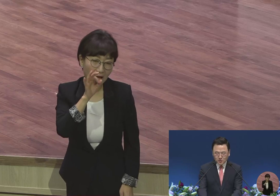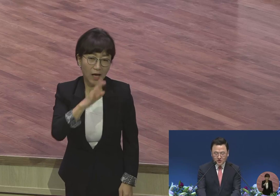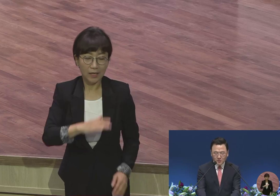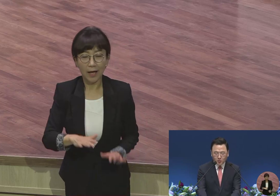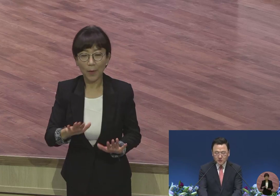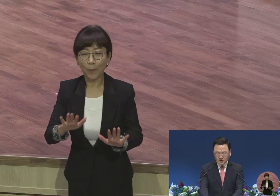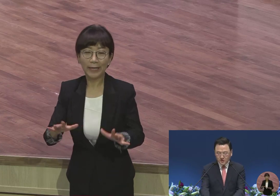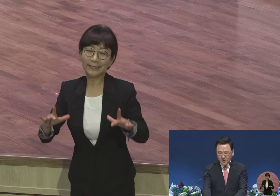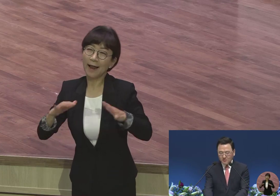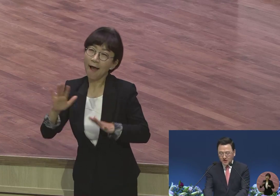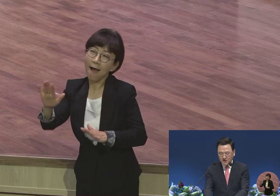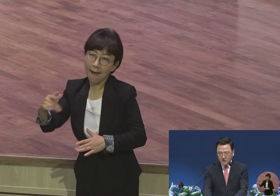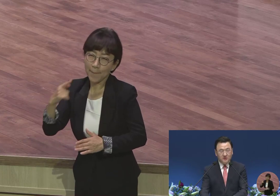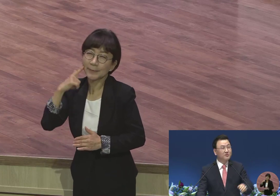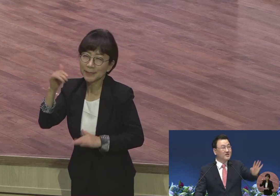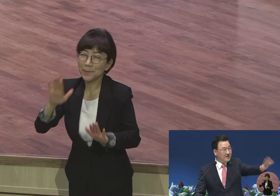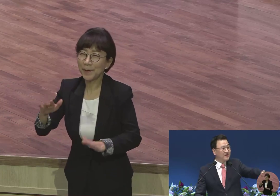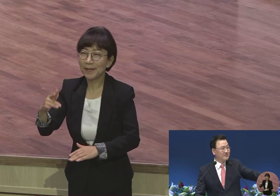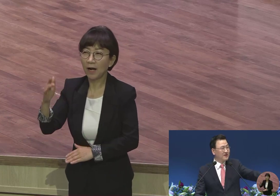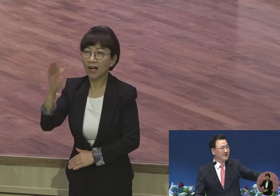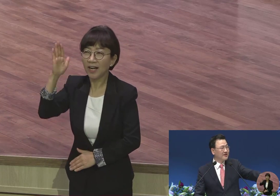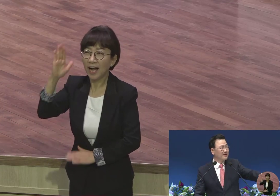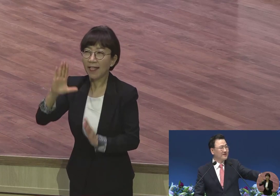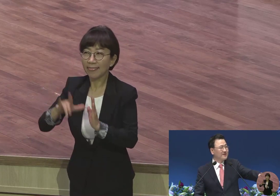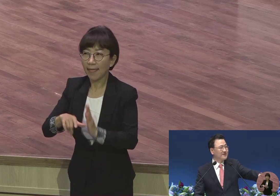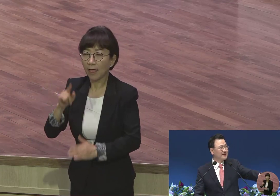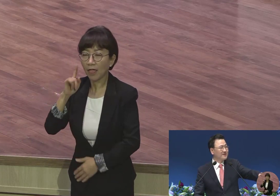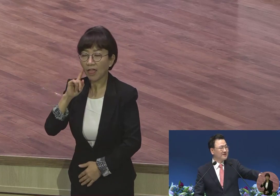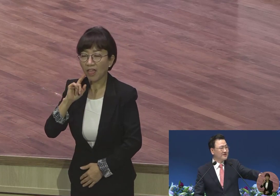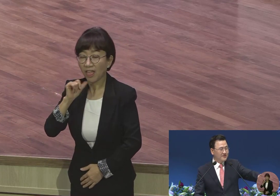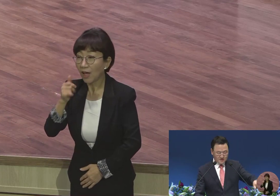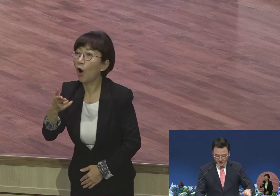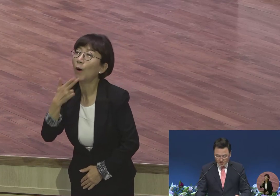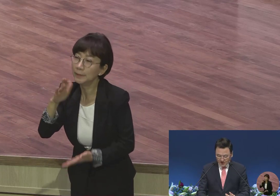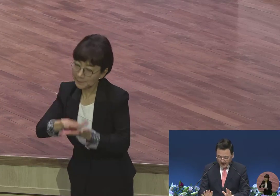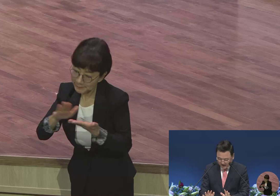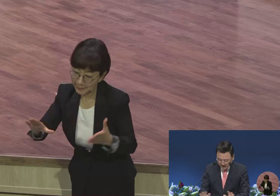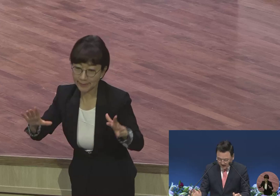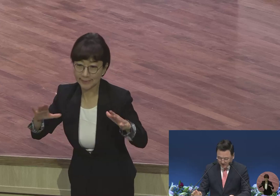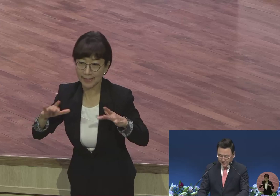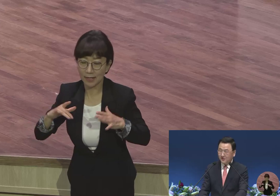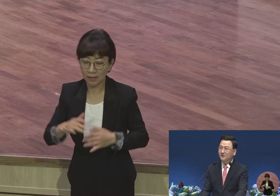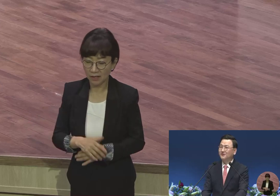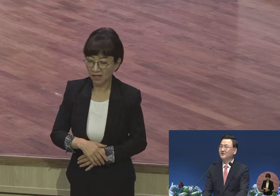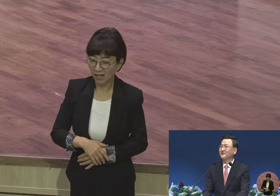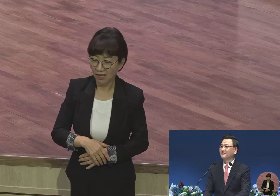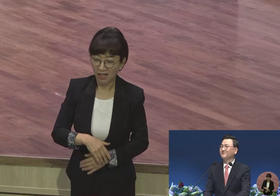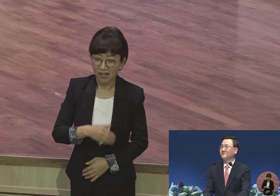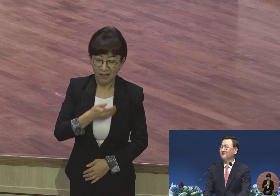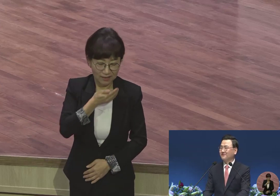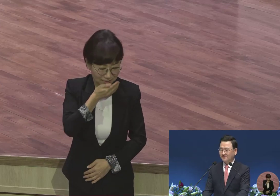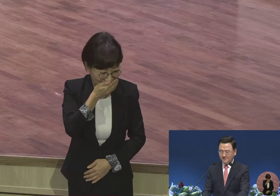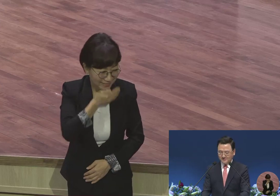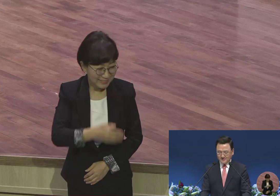대단한 사람이에요. 주님 오셔서 메시지에도 그분은 잘 사람이에요. 근데 이분이 안 잤다는 거예요.